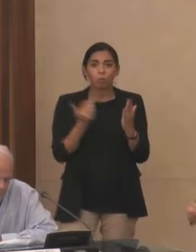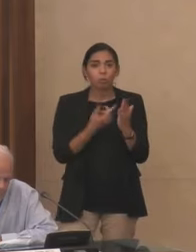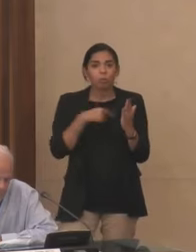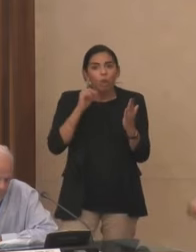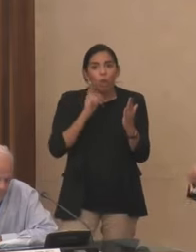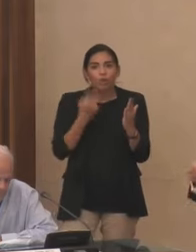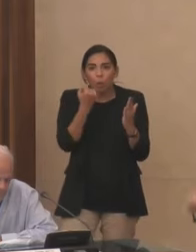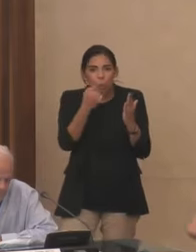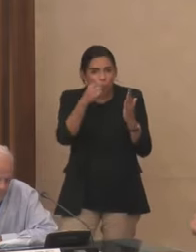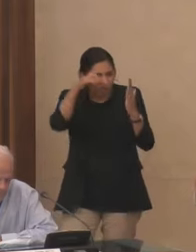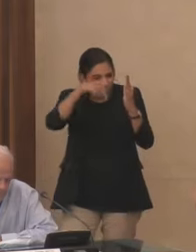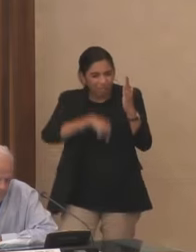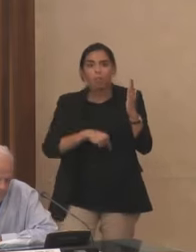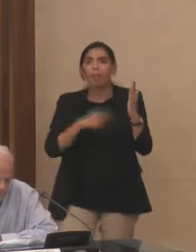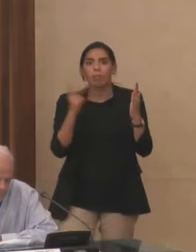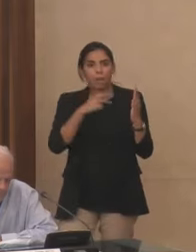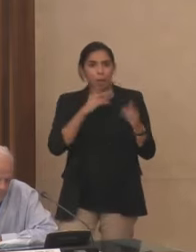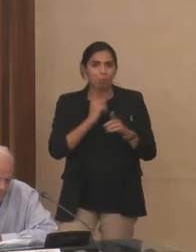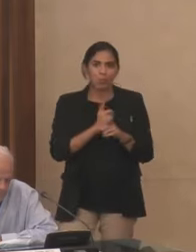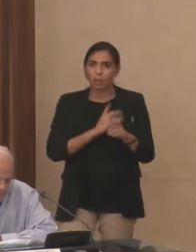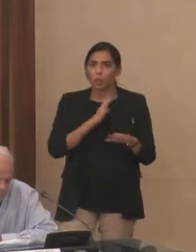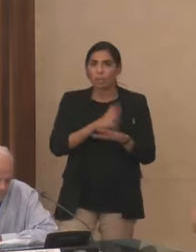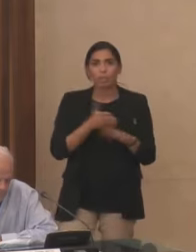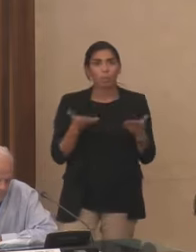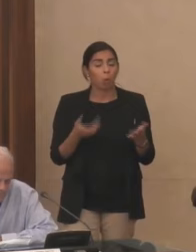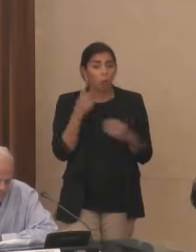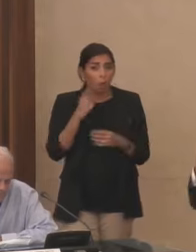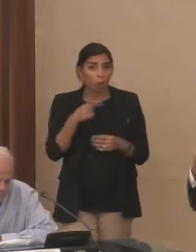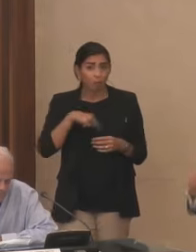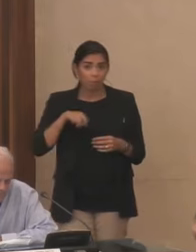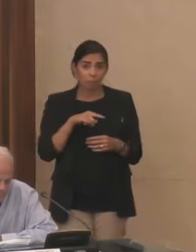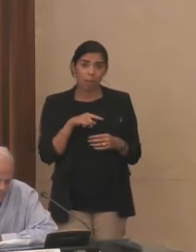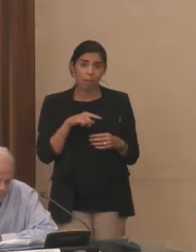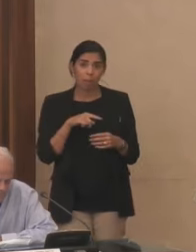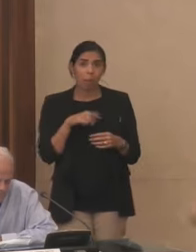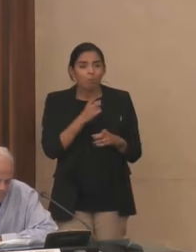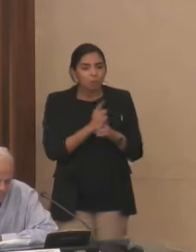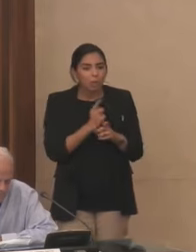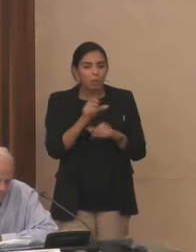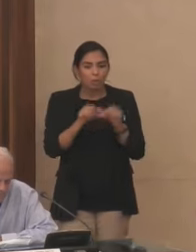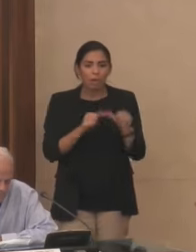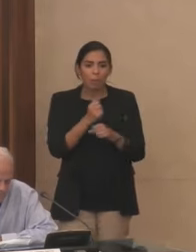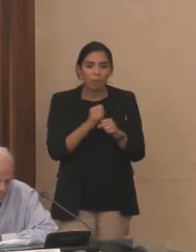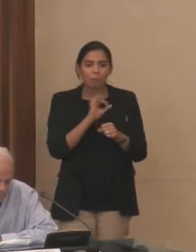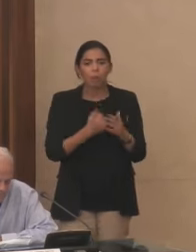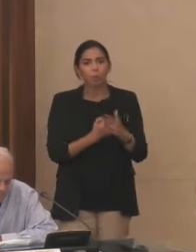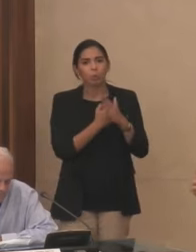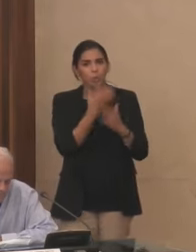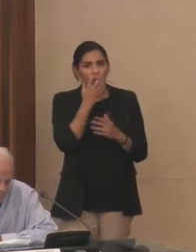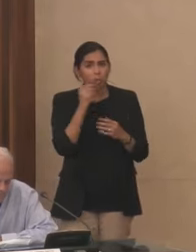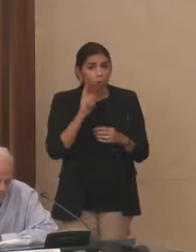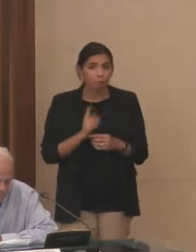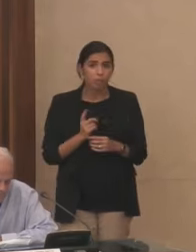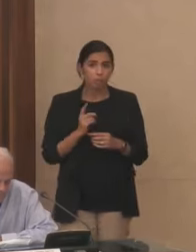paziente a rischio, che ha bisogno immediato di un nostro intervento, di un cambio di farmaci, di un sostegno di ossigeno. Non lo possiamo sapere se